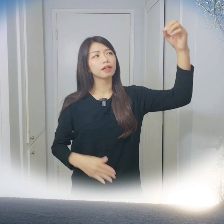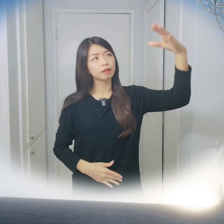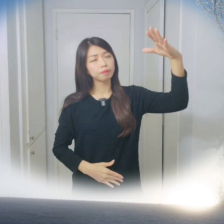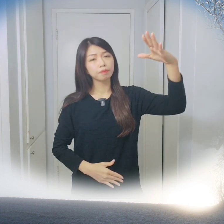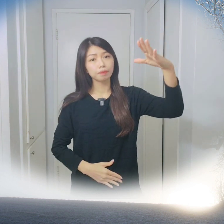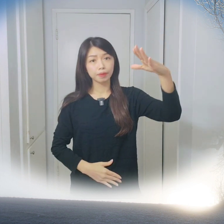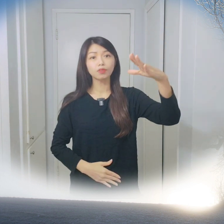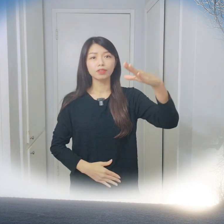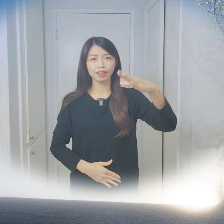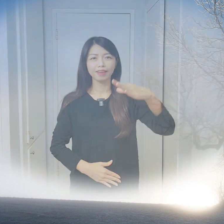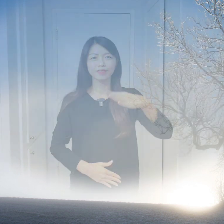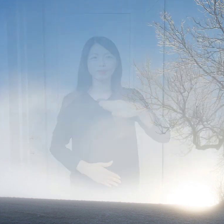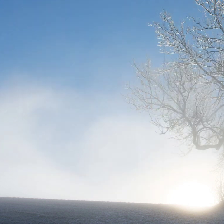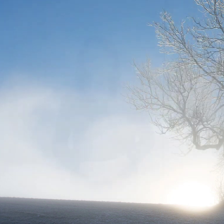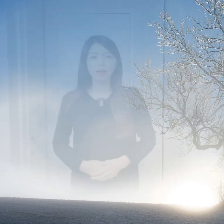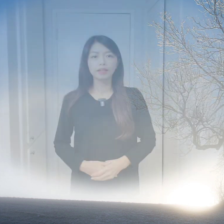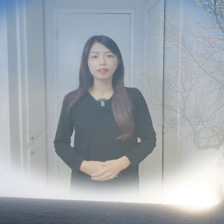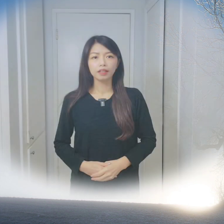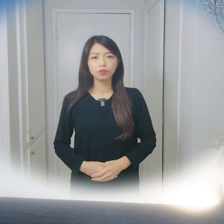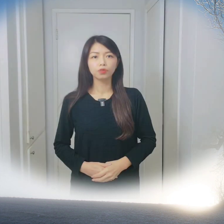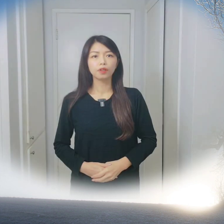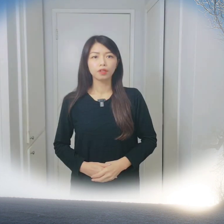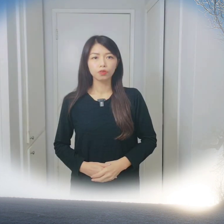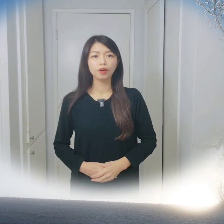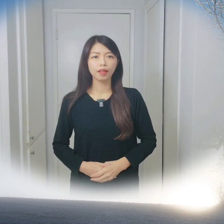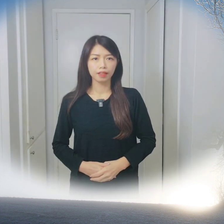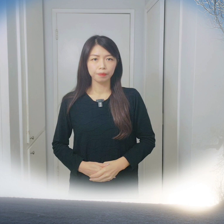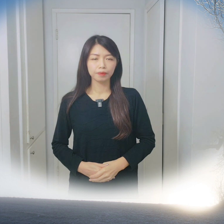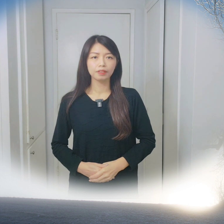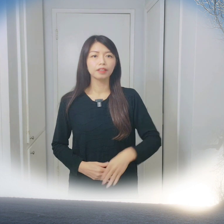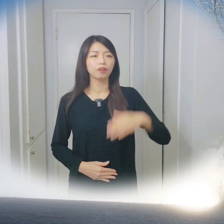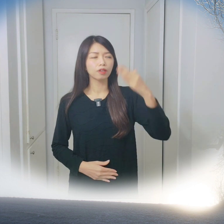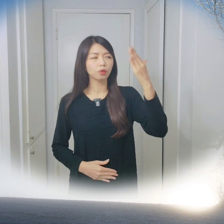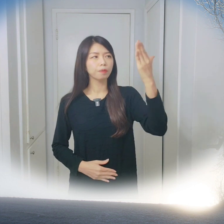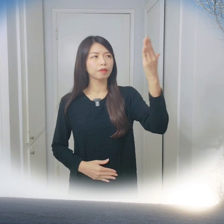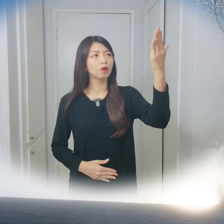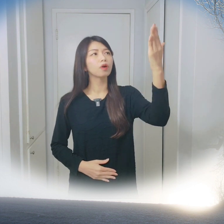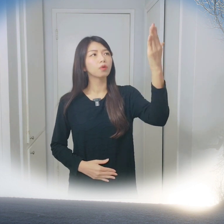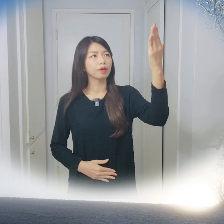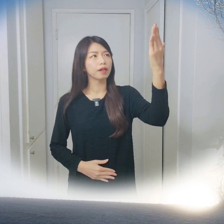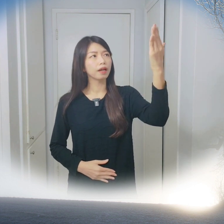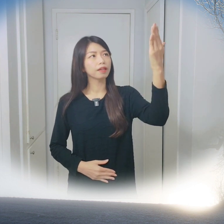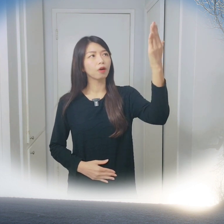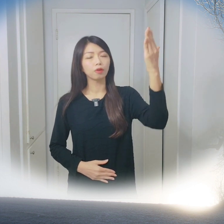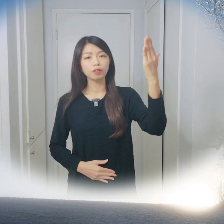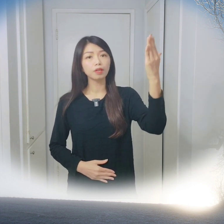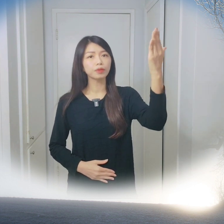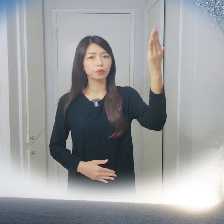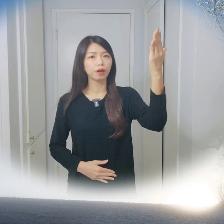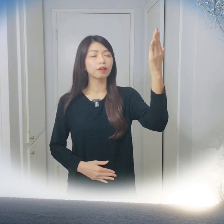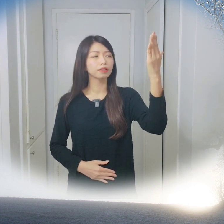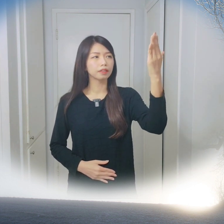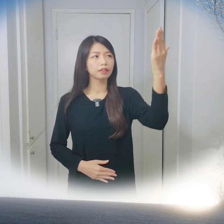빛을 비추시네. 그는 구원의 주 하나님. 그는 이렇게 손을 펴서 위를 향해서 이렇게